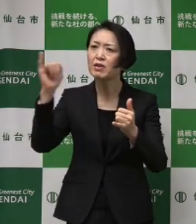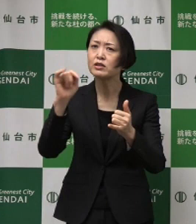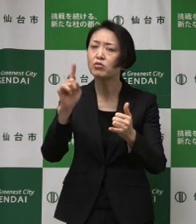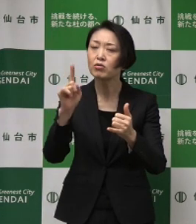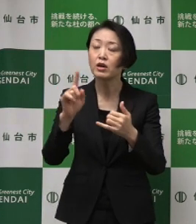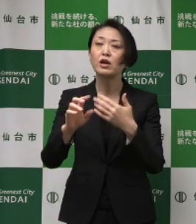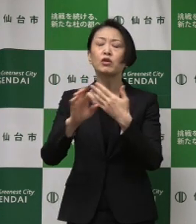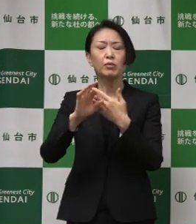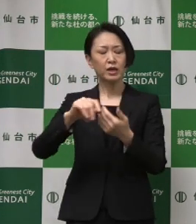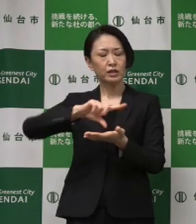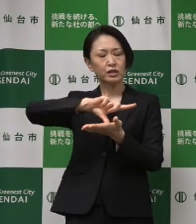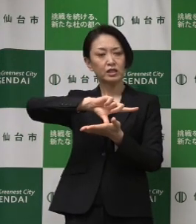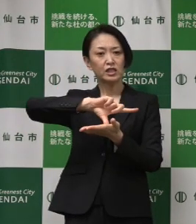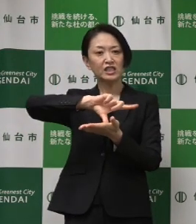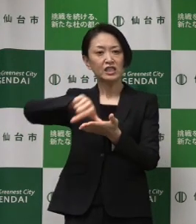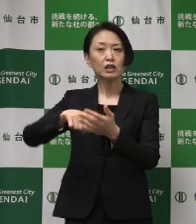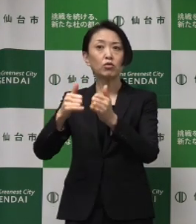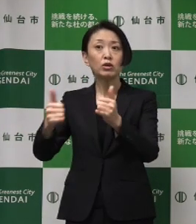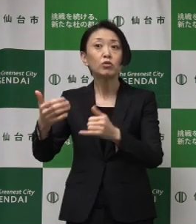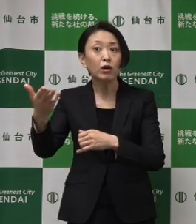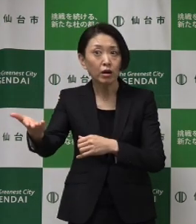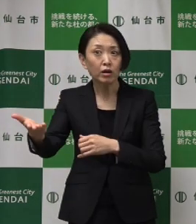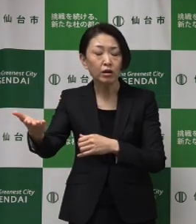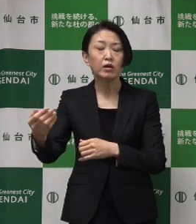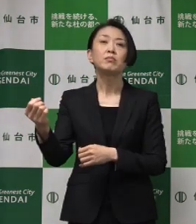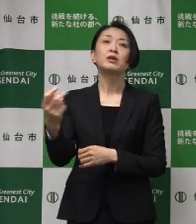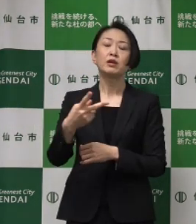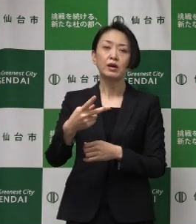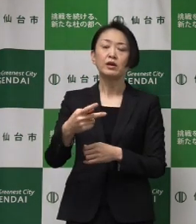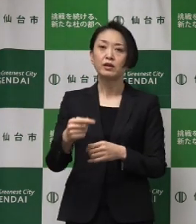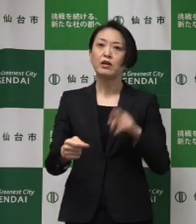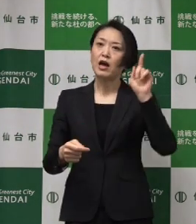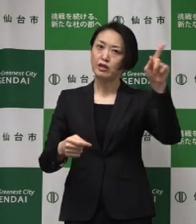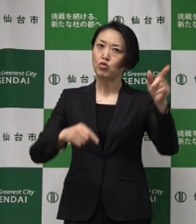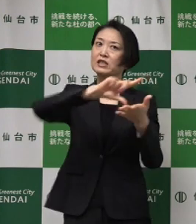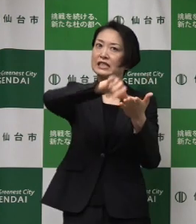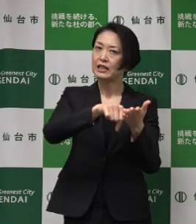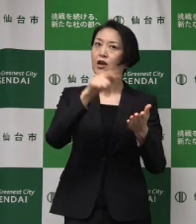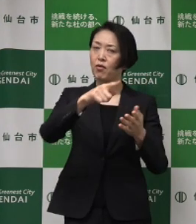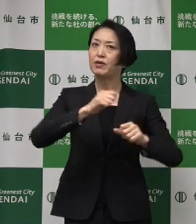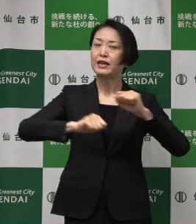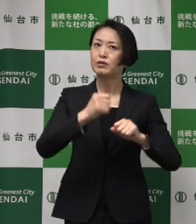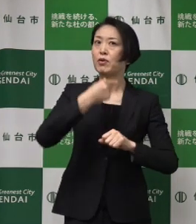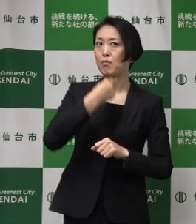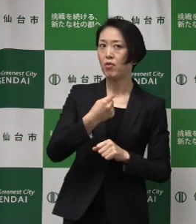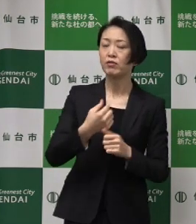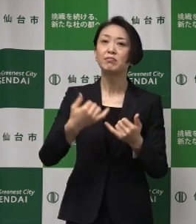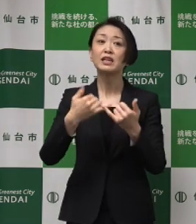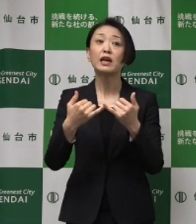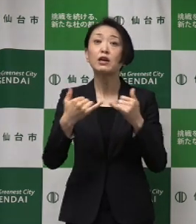決してほしいと地域の方とかいたりとか、この地域でこういう活動をしたいですという方たちになるのか、こう どういった方が